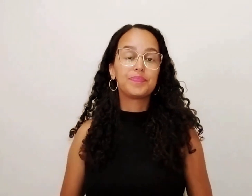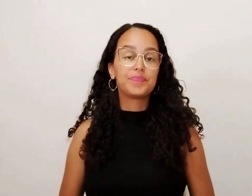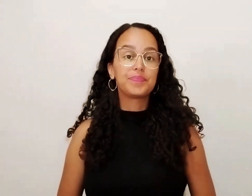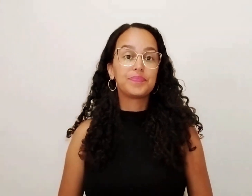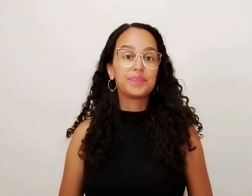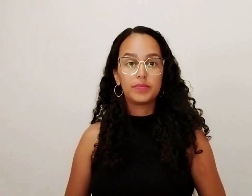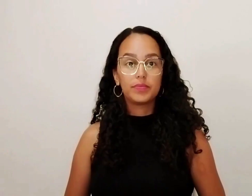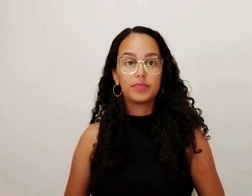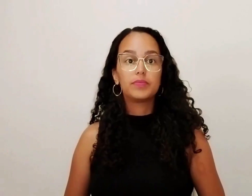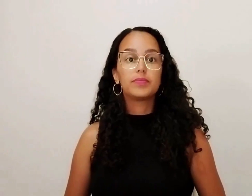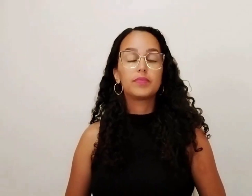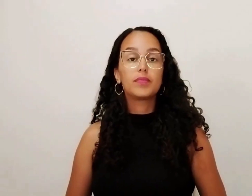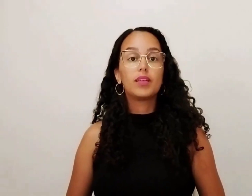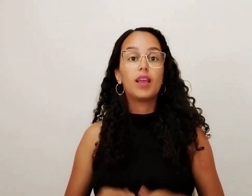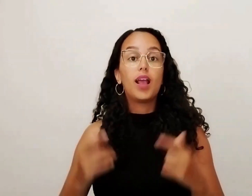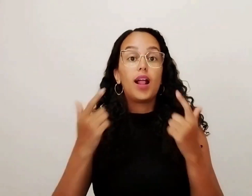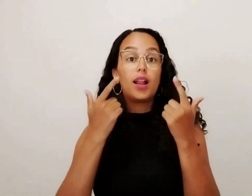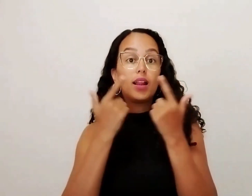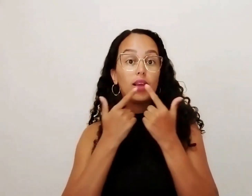de termos indígenas